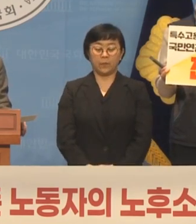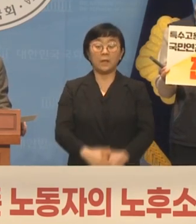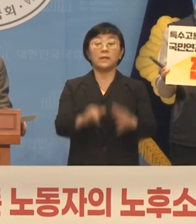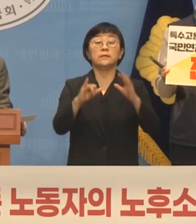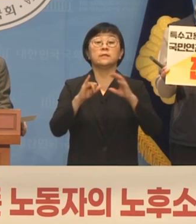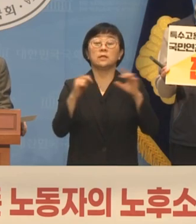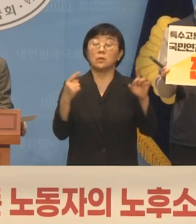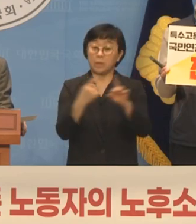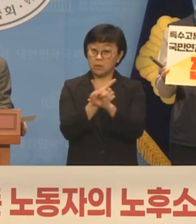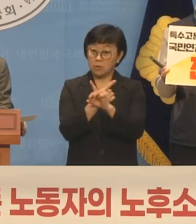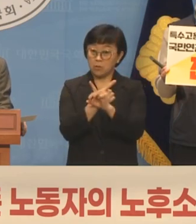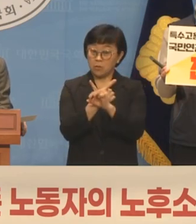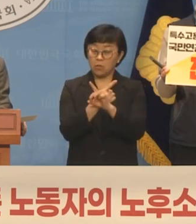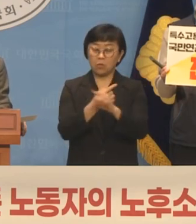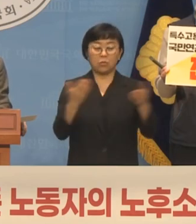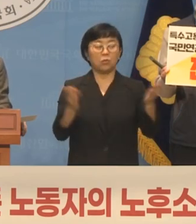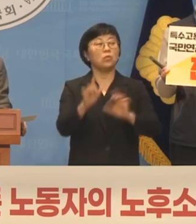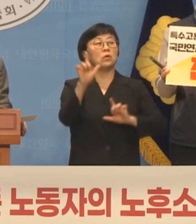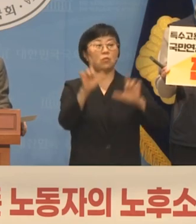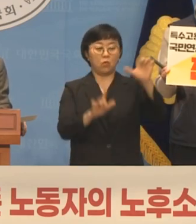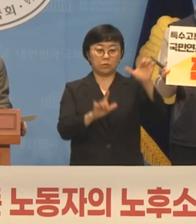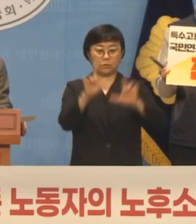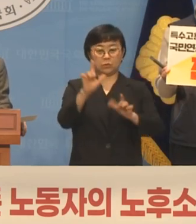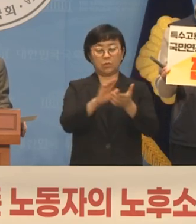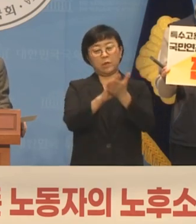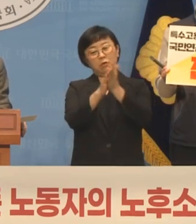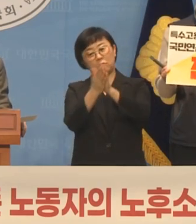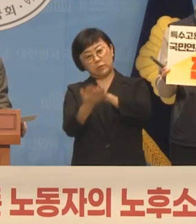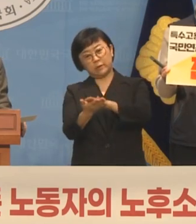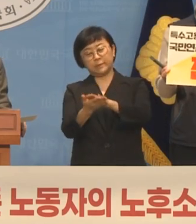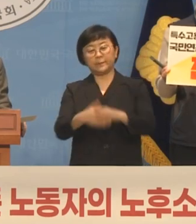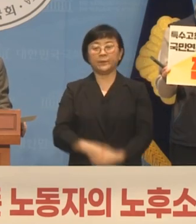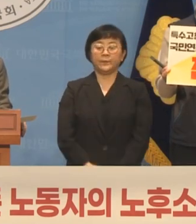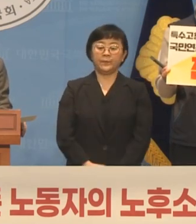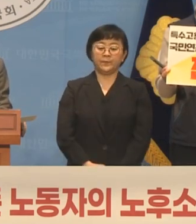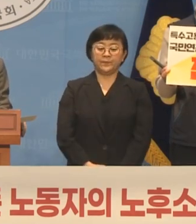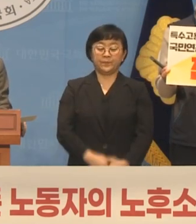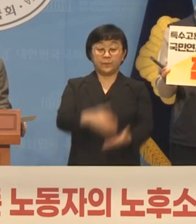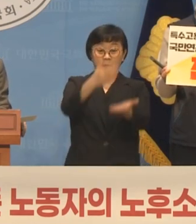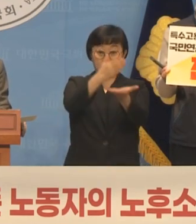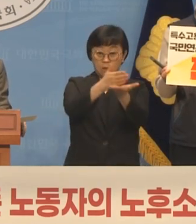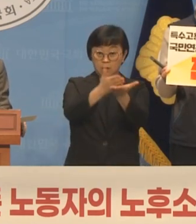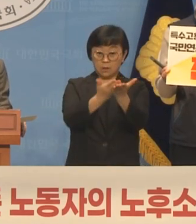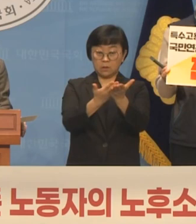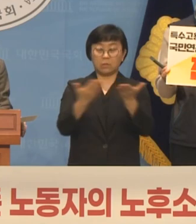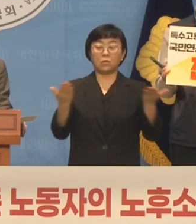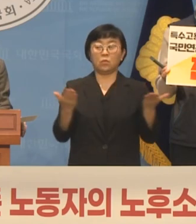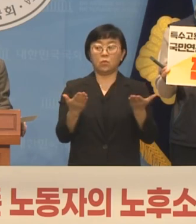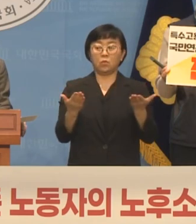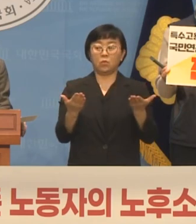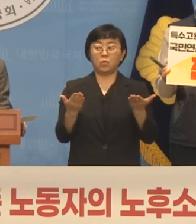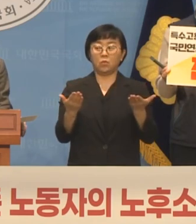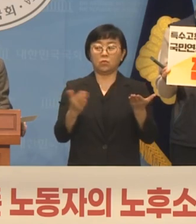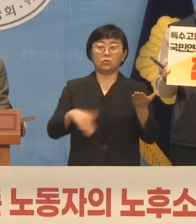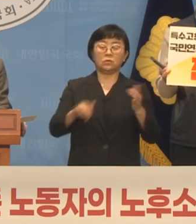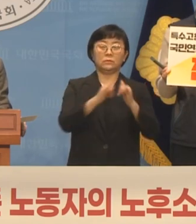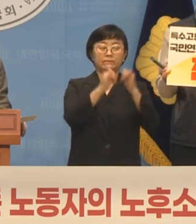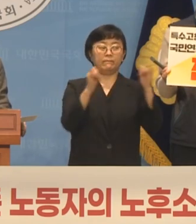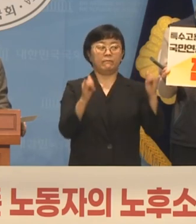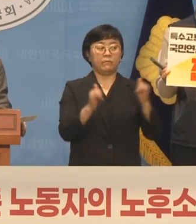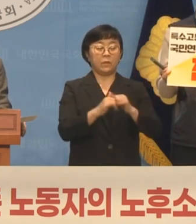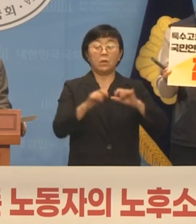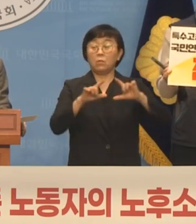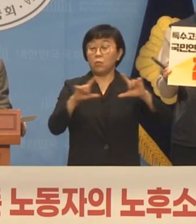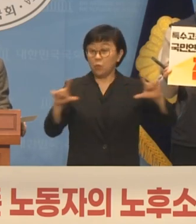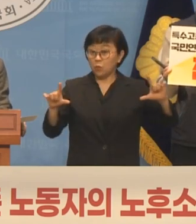세상이 바뀌면서 노동의 모습도 변화하고 있습니다. 다양한 형태의 노동이 우리 사회의 이제